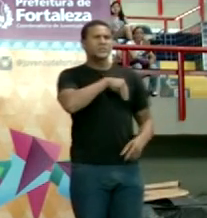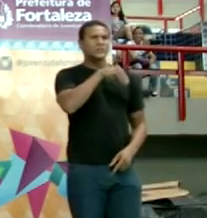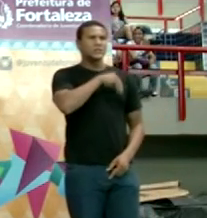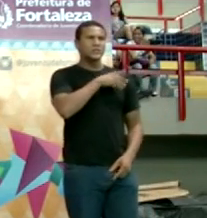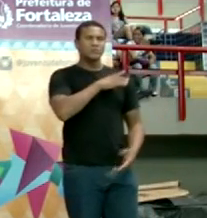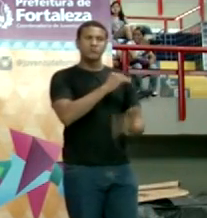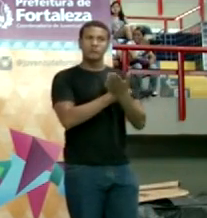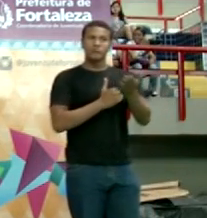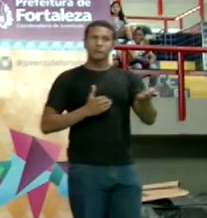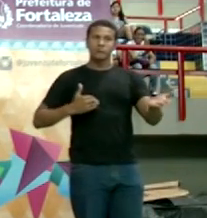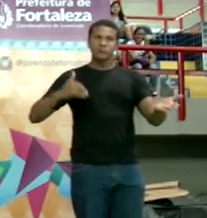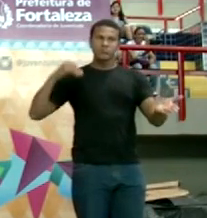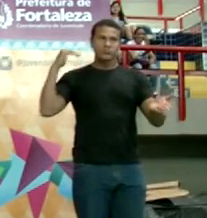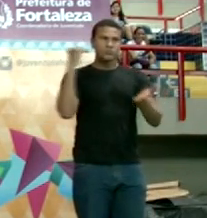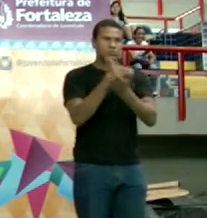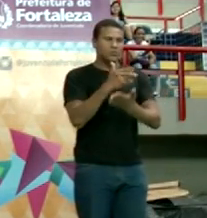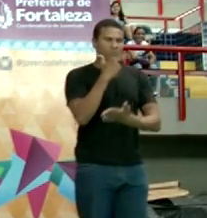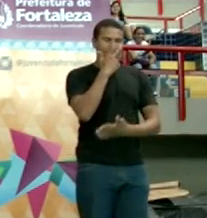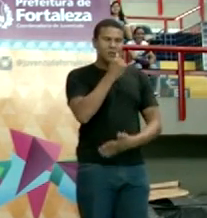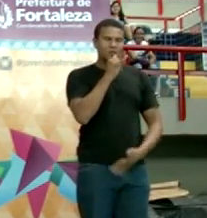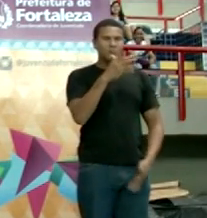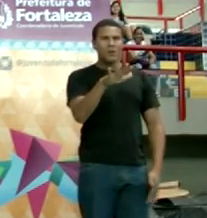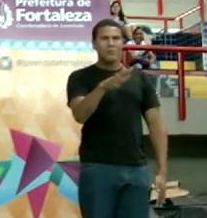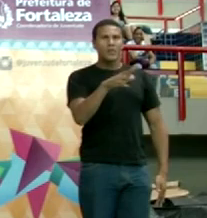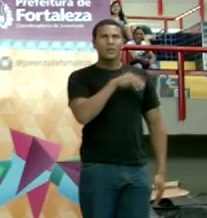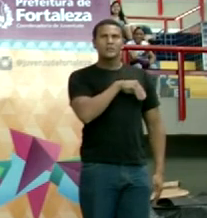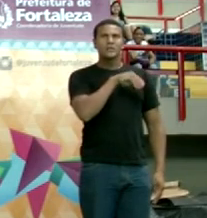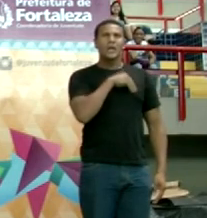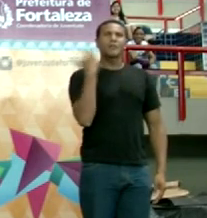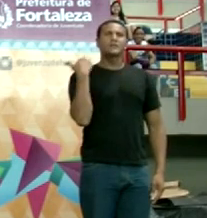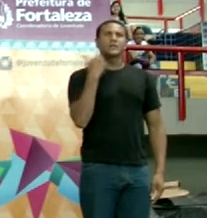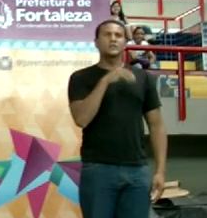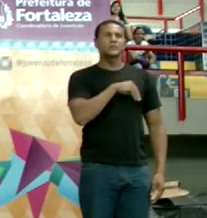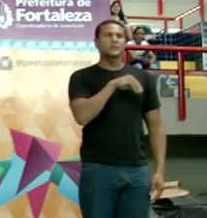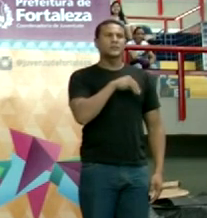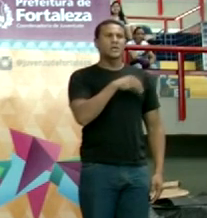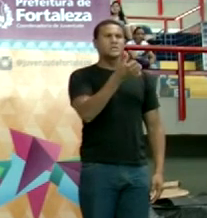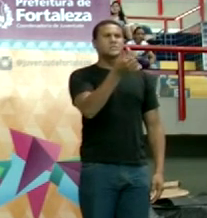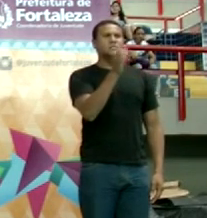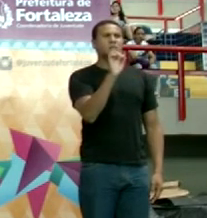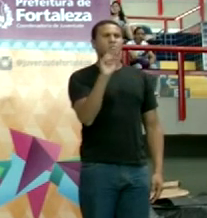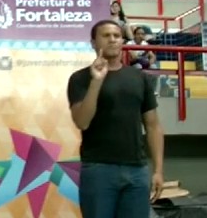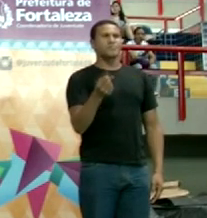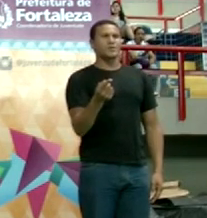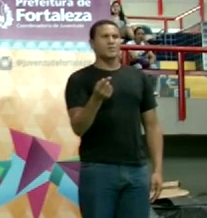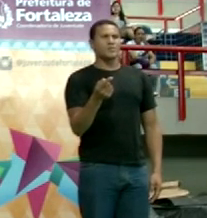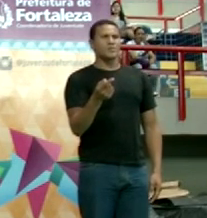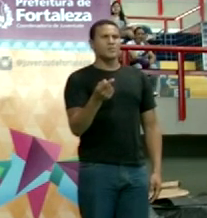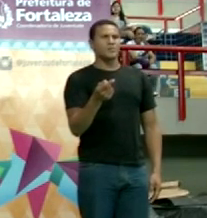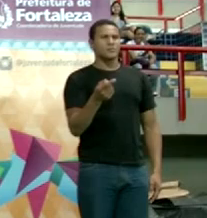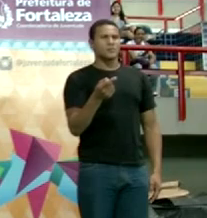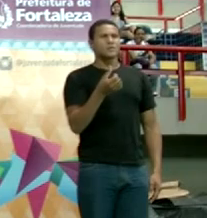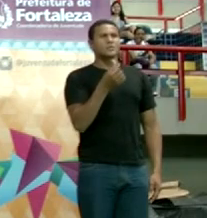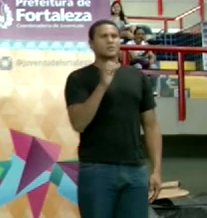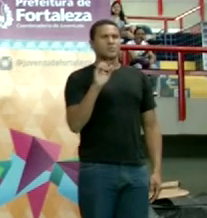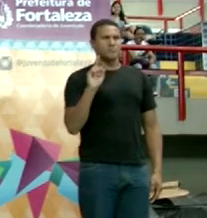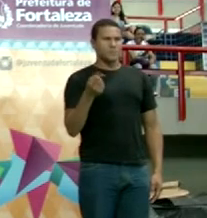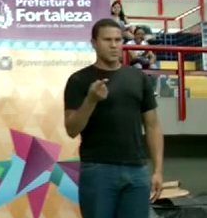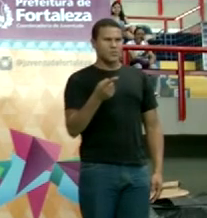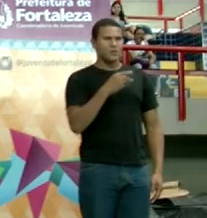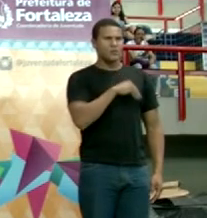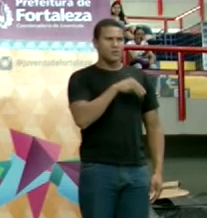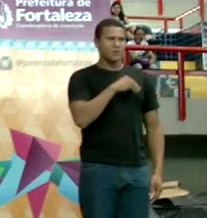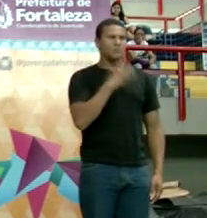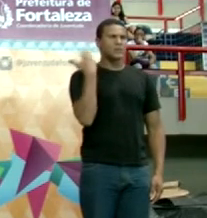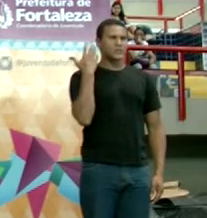como se fosse hoje uma renda de você ganhar mais ou menos, sair por cima, 60 mil reais por mês. Pô, tu ganhar 60